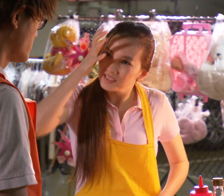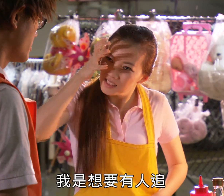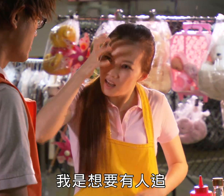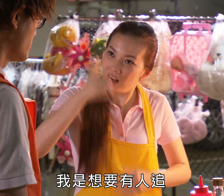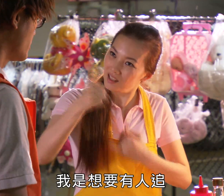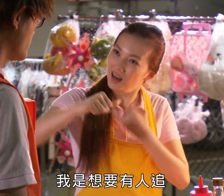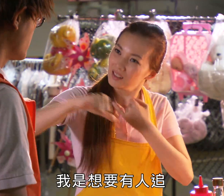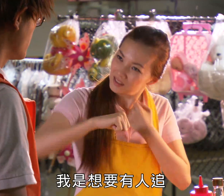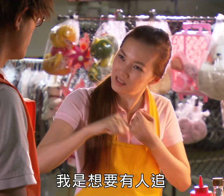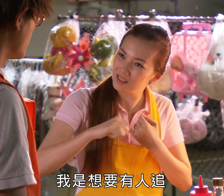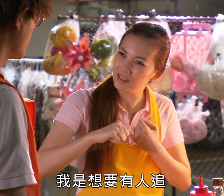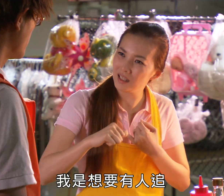我是想要有人追，